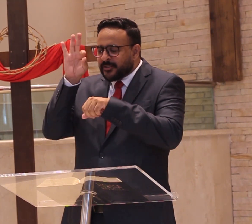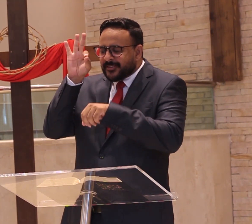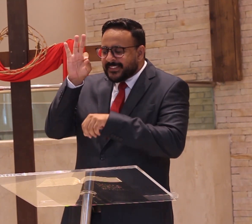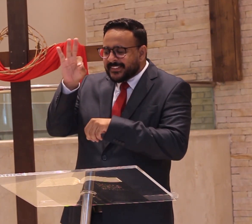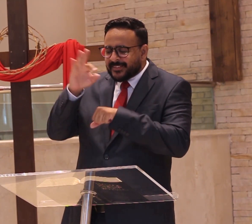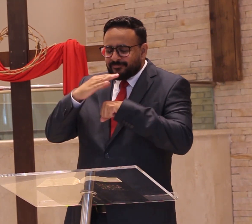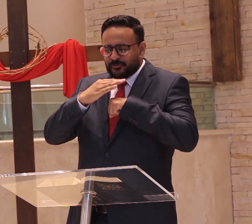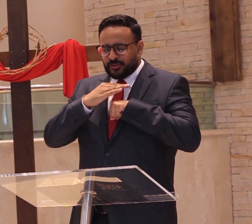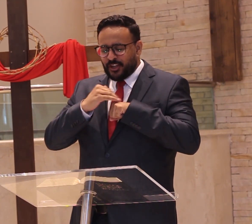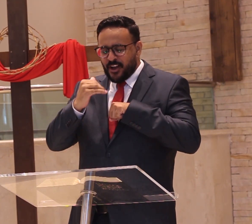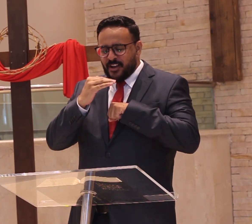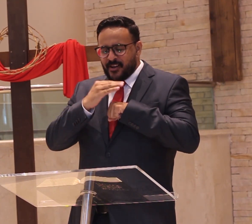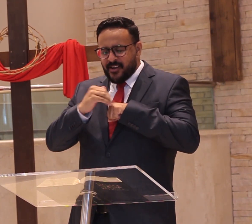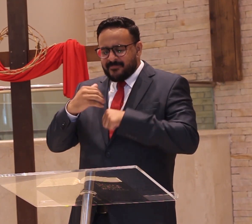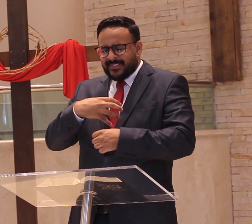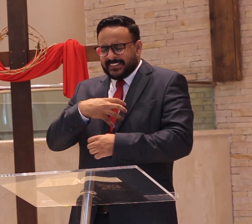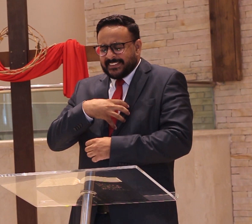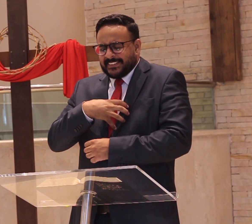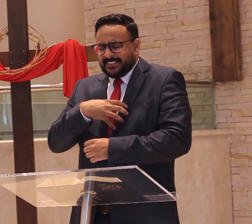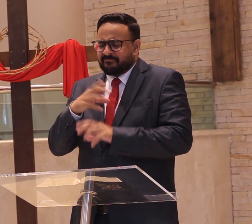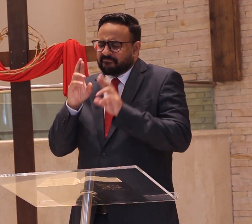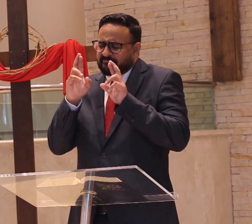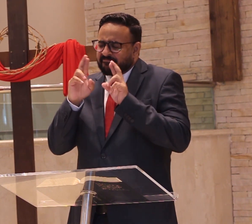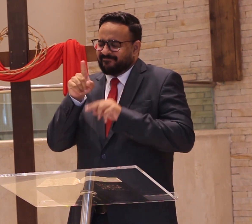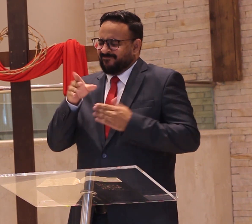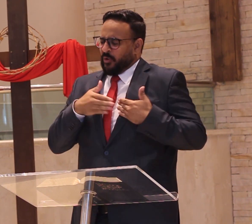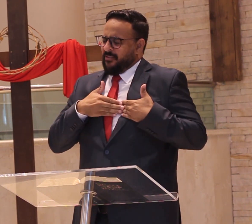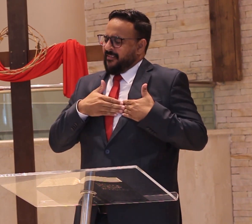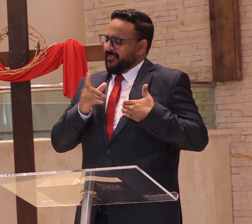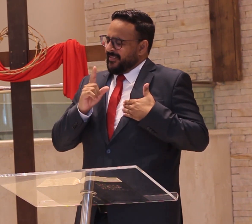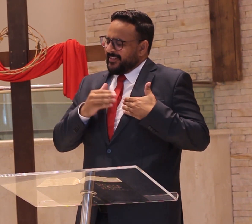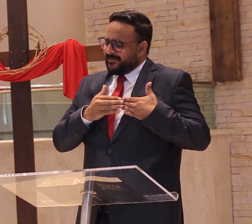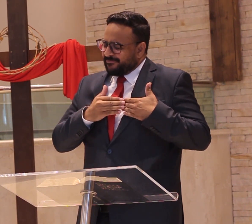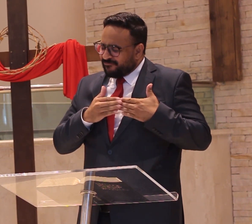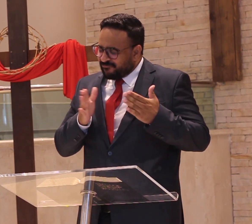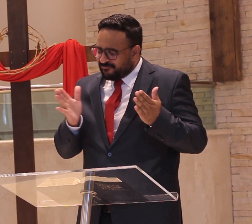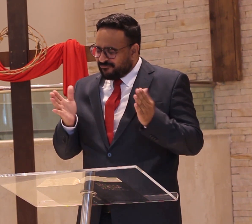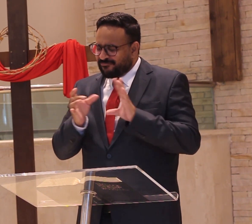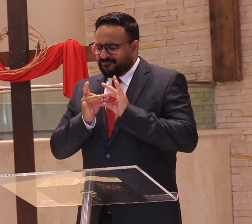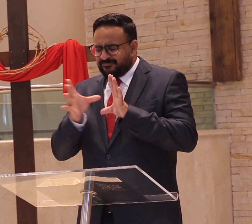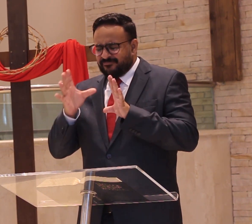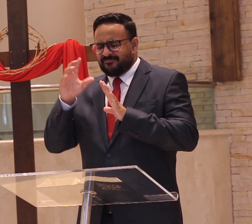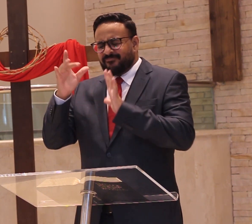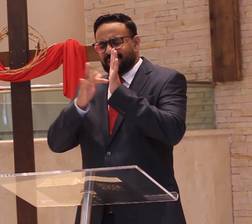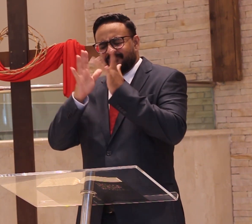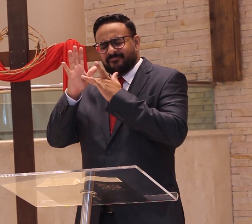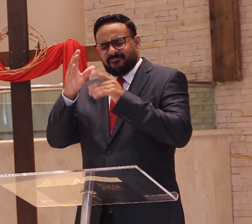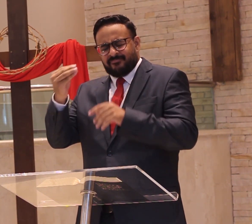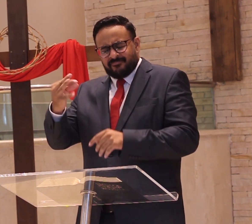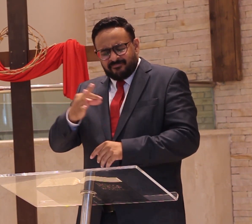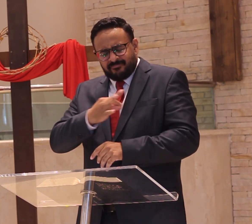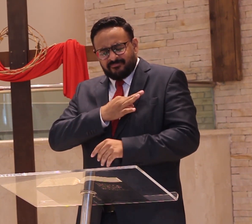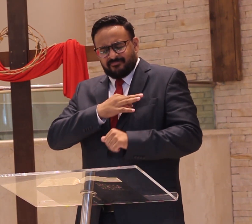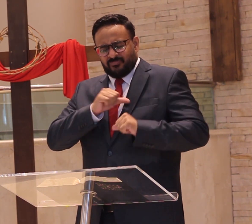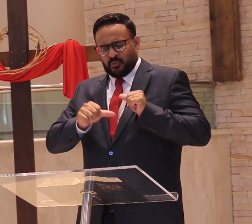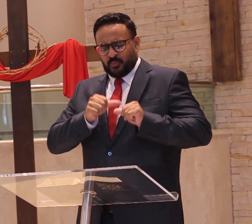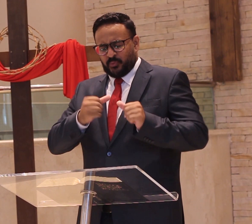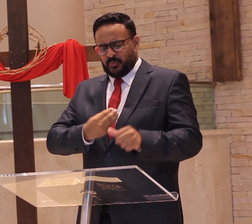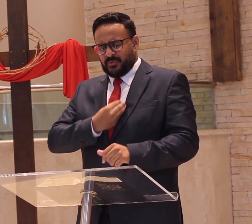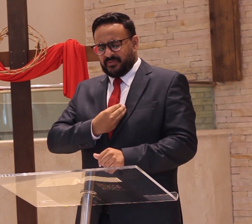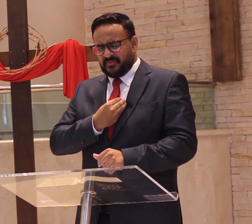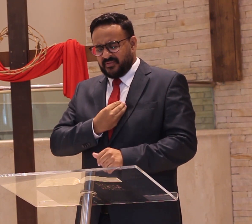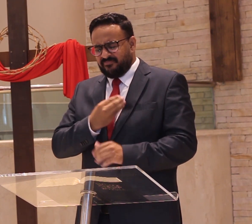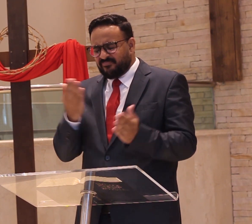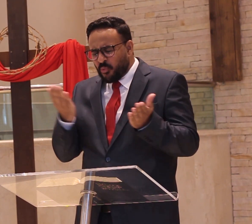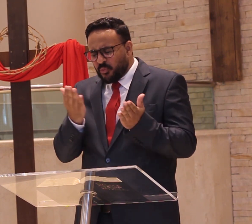ao estudar a Tua palavra. Podemos sentir o toque carinhoso do seu Espírito, tentando nos convencer